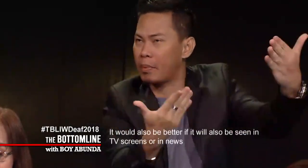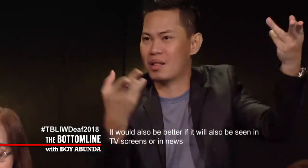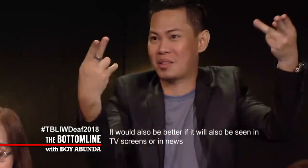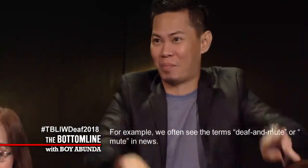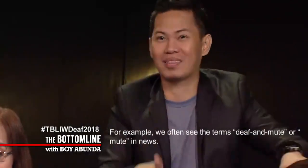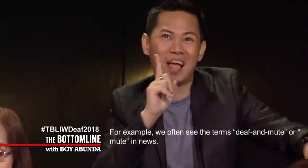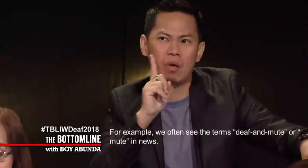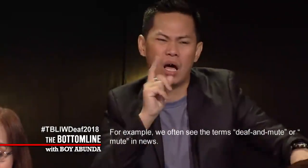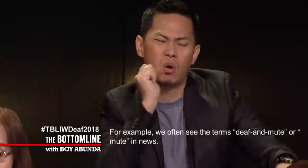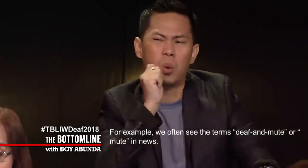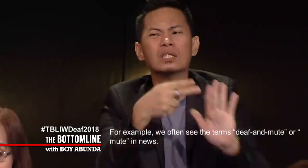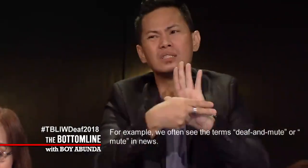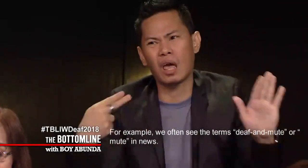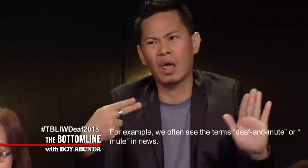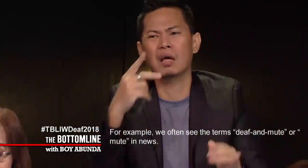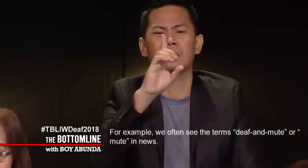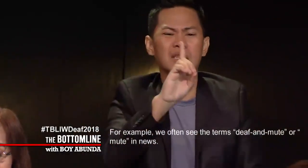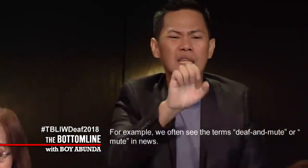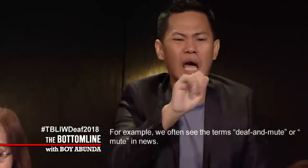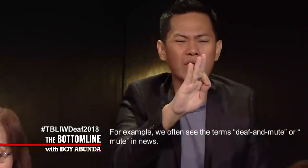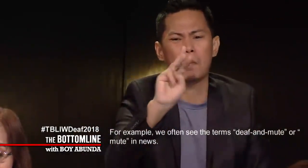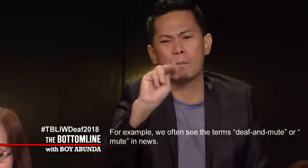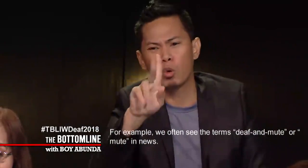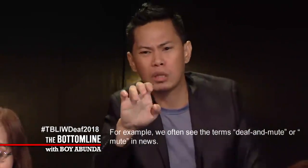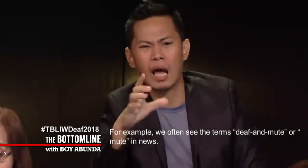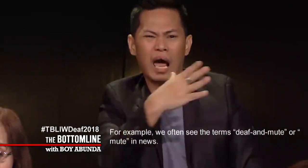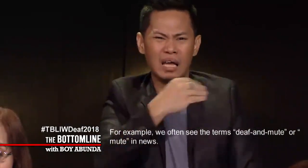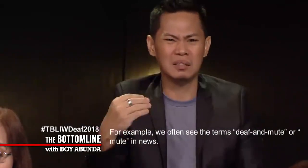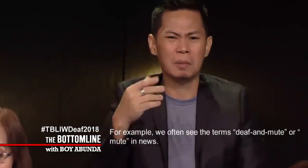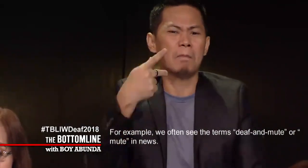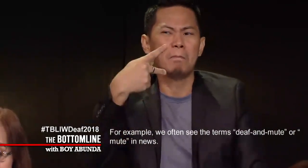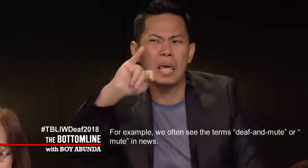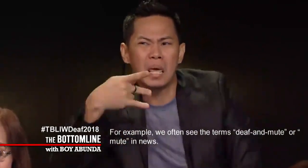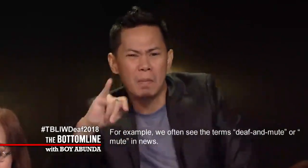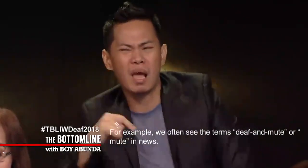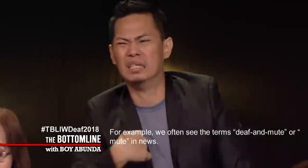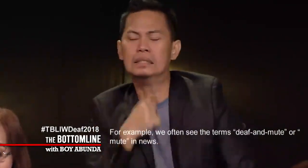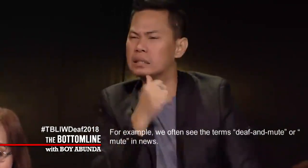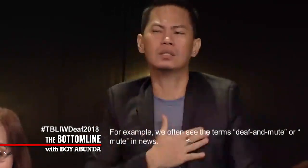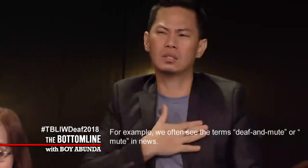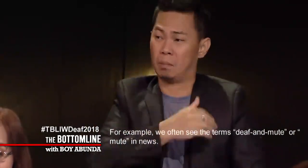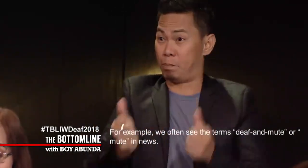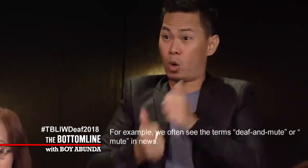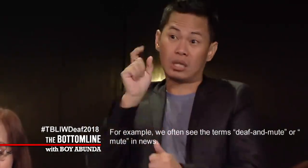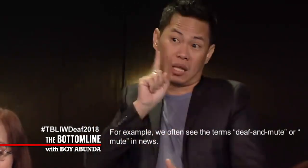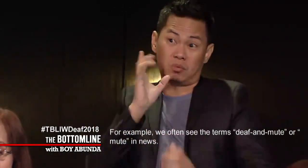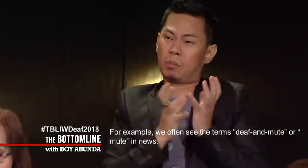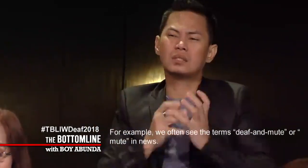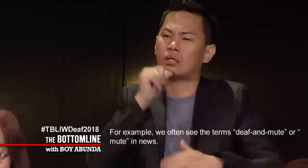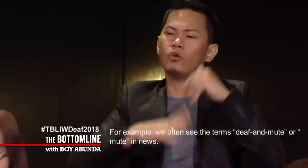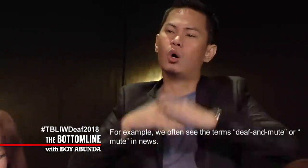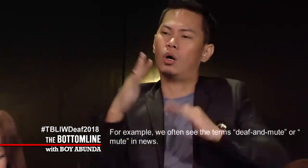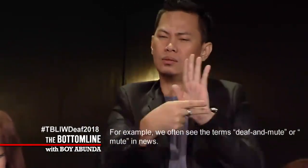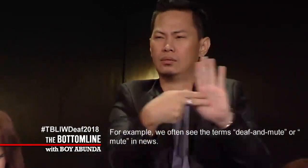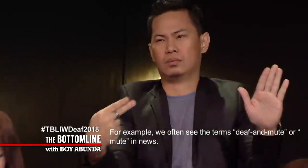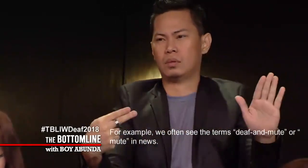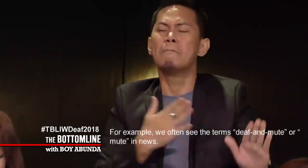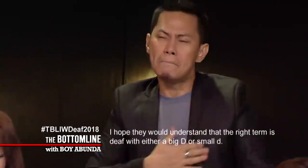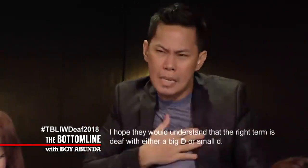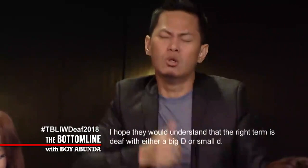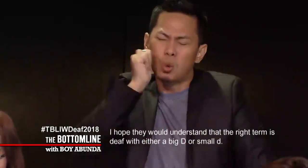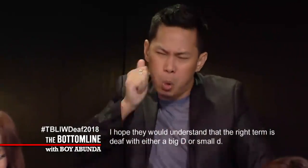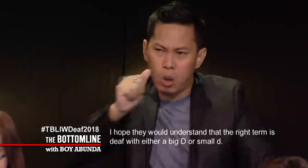na halimbawa, parati po nakikita po sa news, deaf and mute o kaya pipi po. Sana